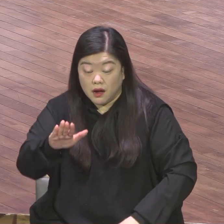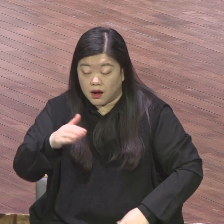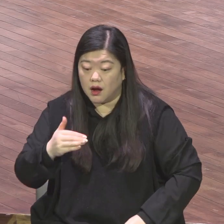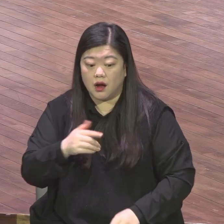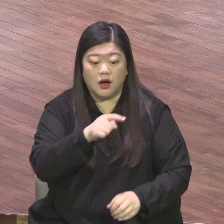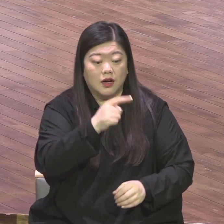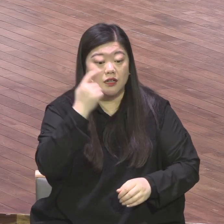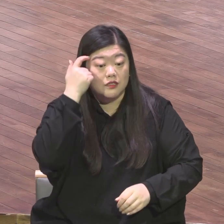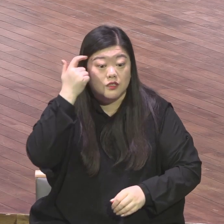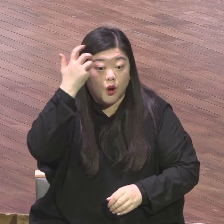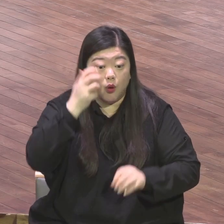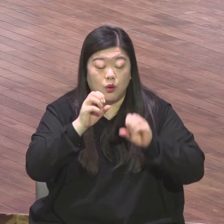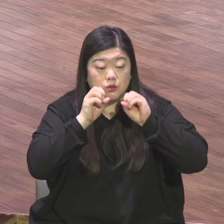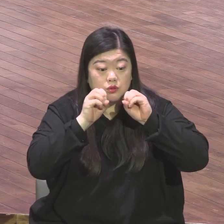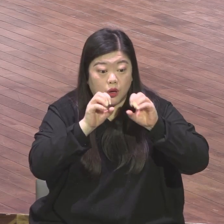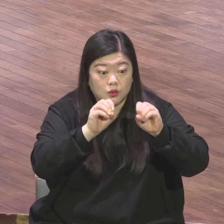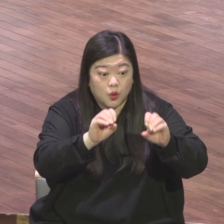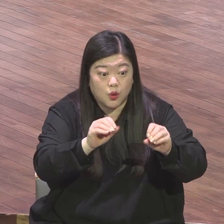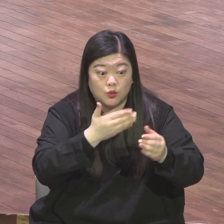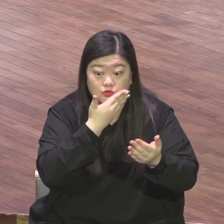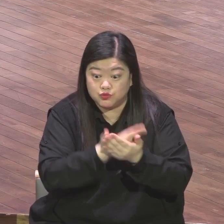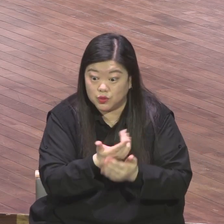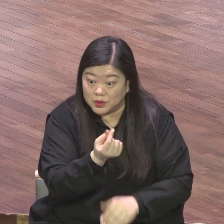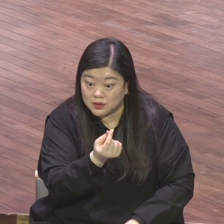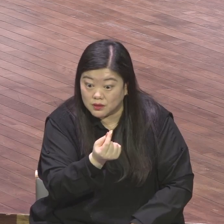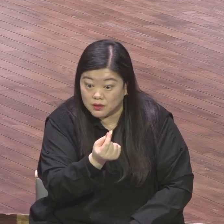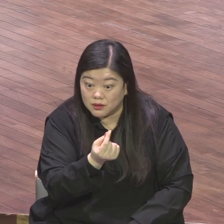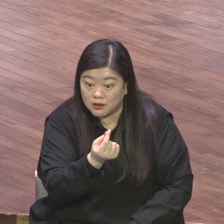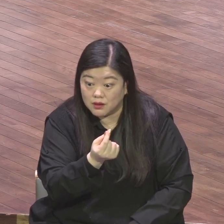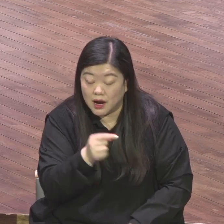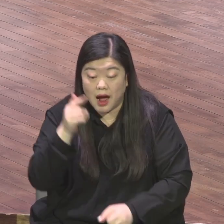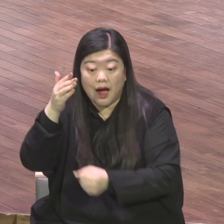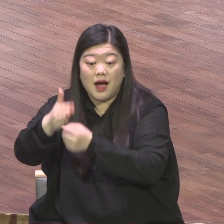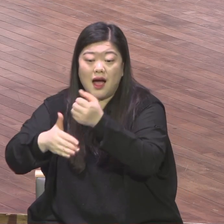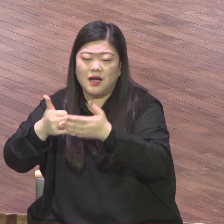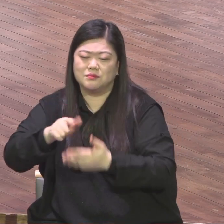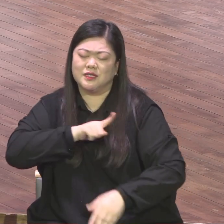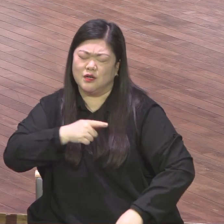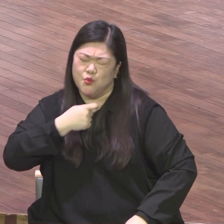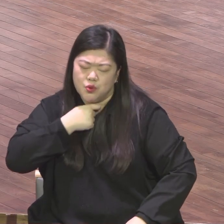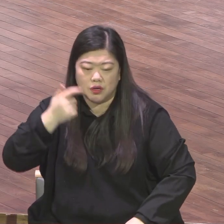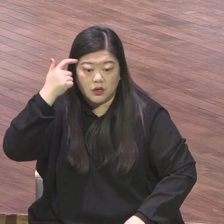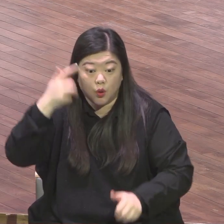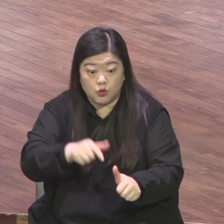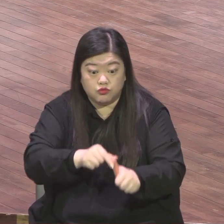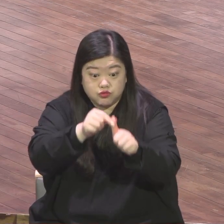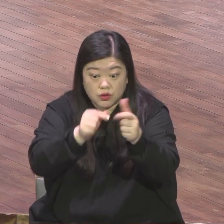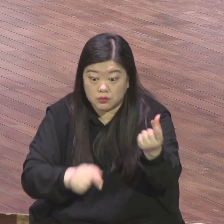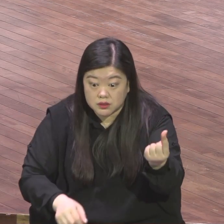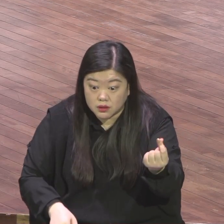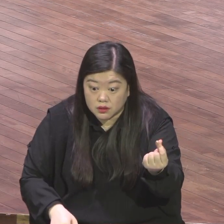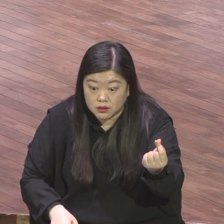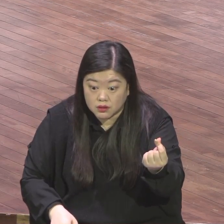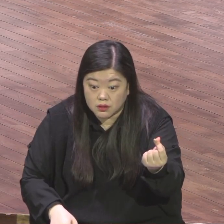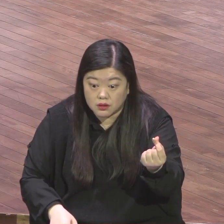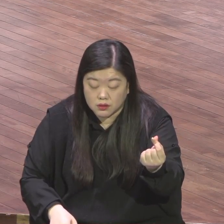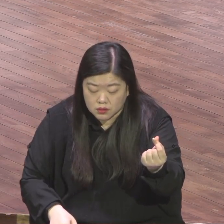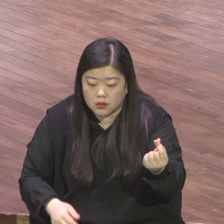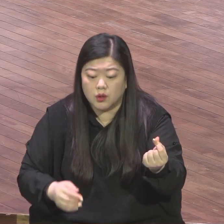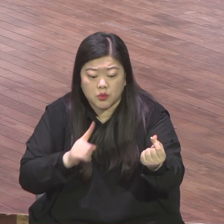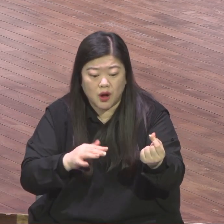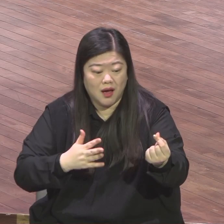쓰임 받았다. 자 하나님 가난하게 하겠어요? 병들게 하겠어요? 맨날 몸 약해